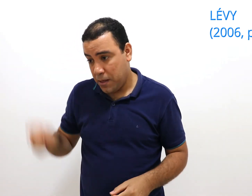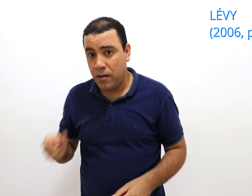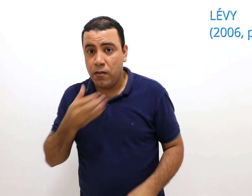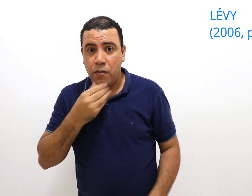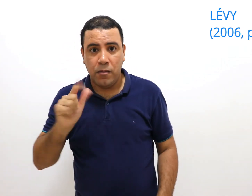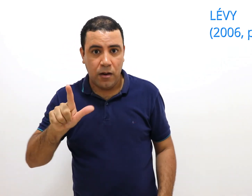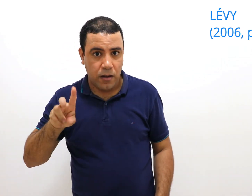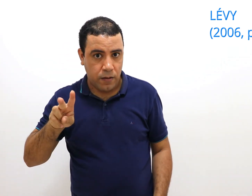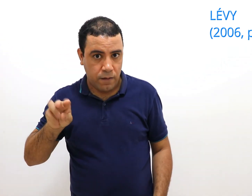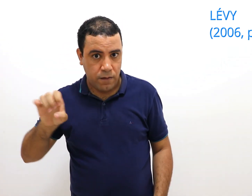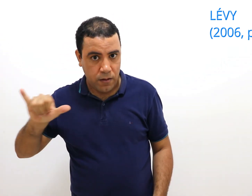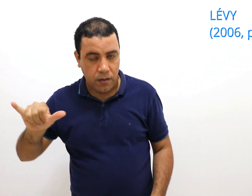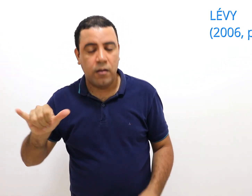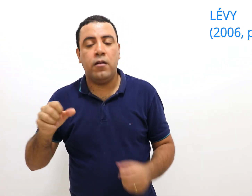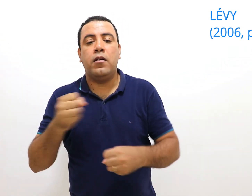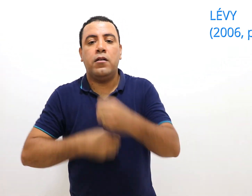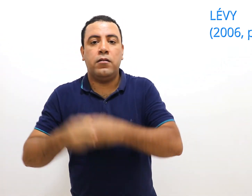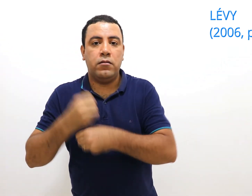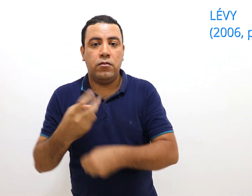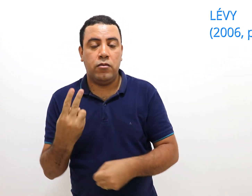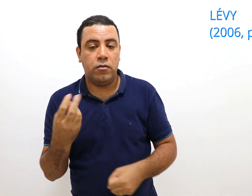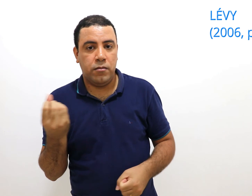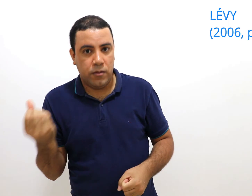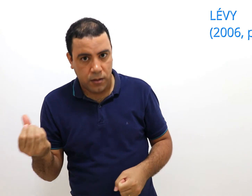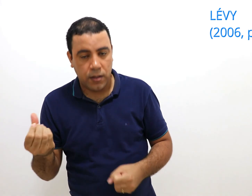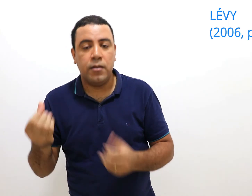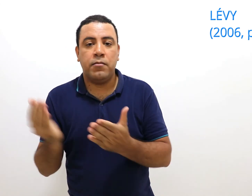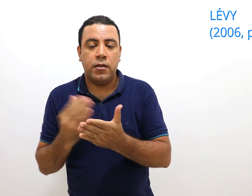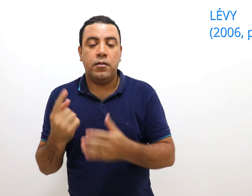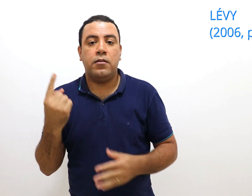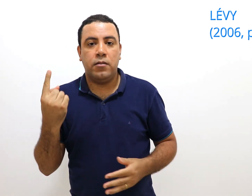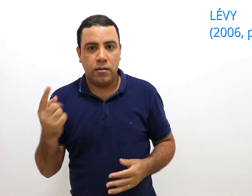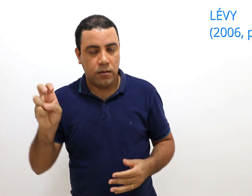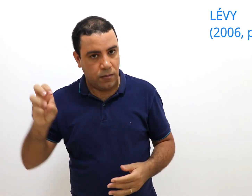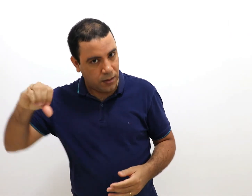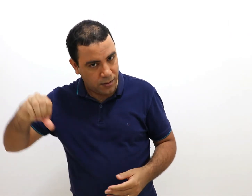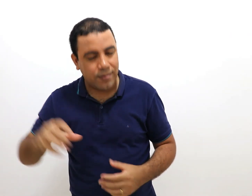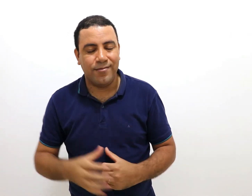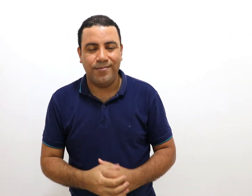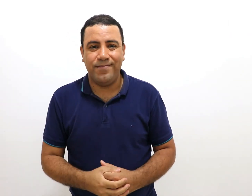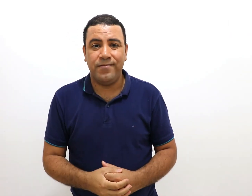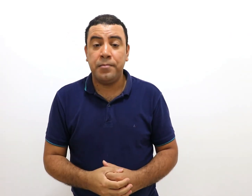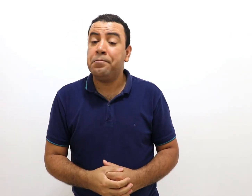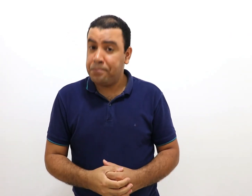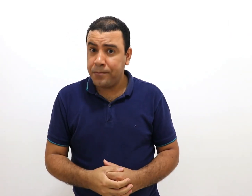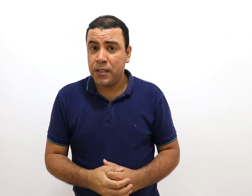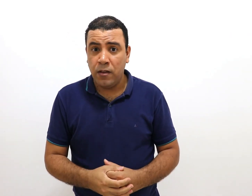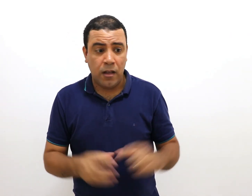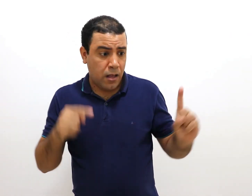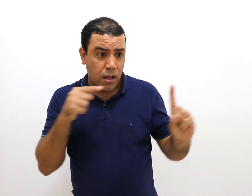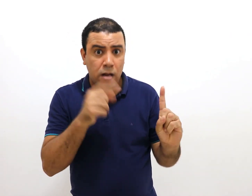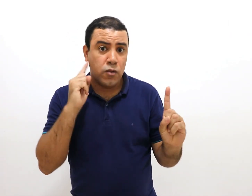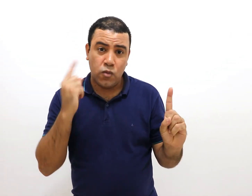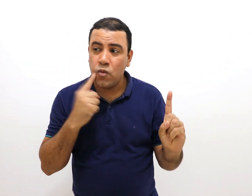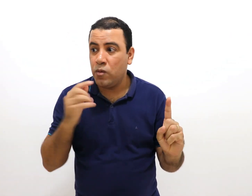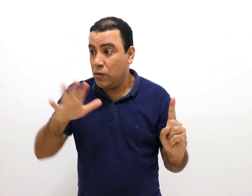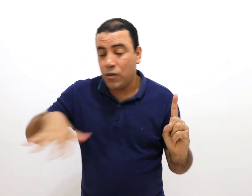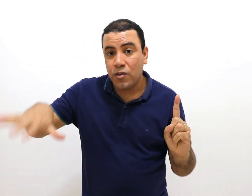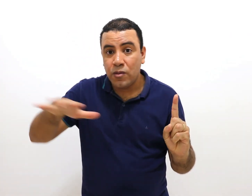Conforme Levi, 2006, página 159. Inclusive, ao perceber